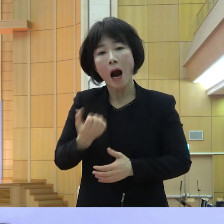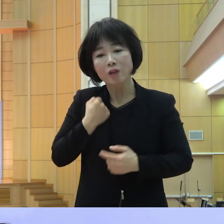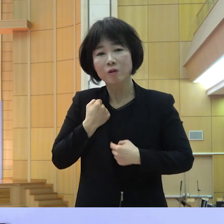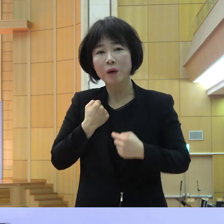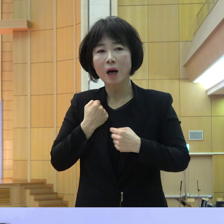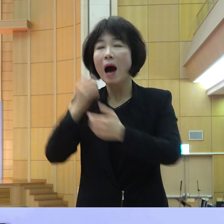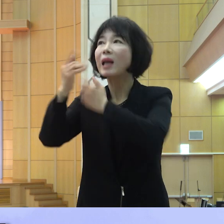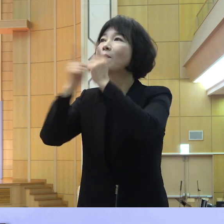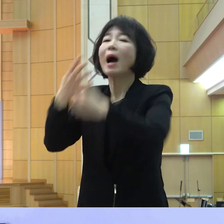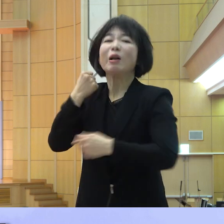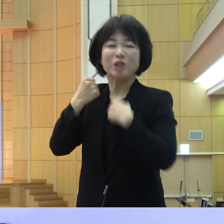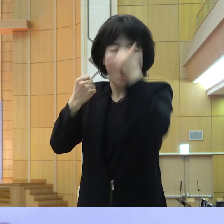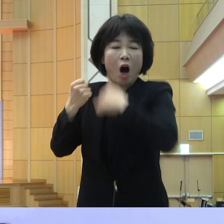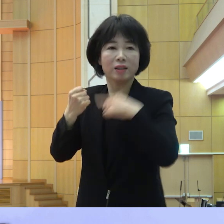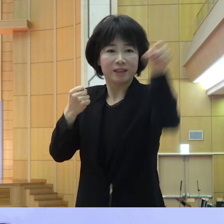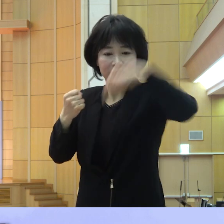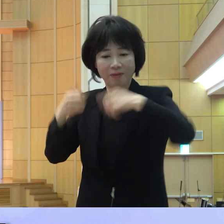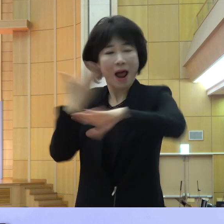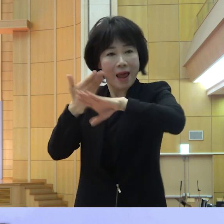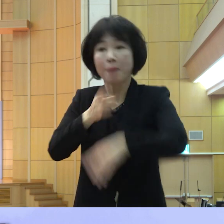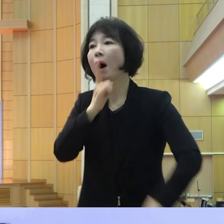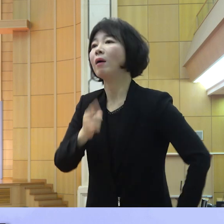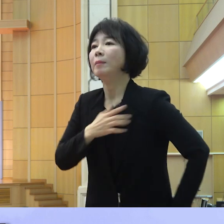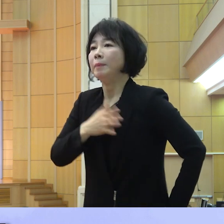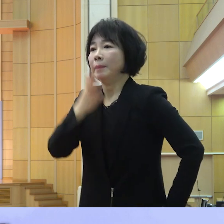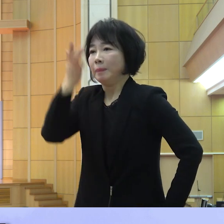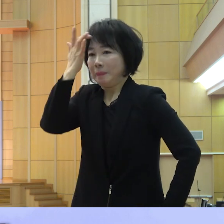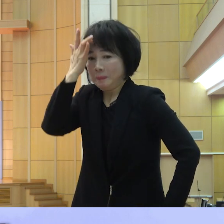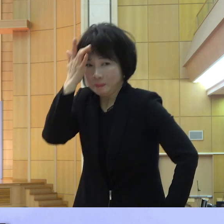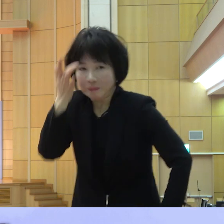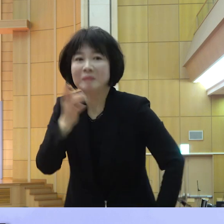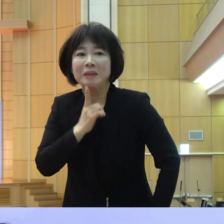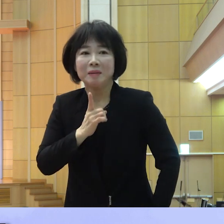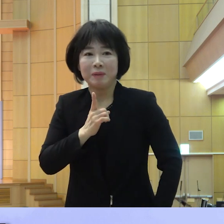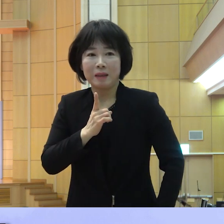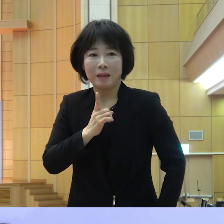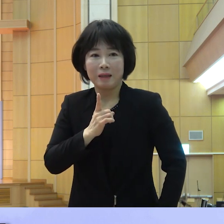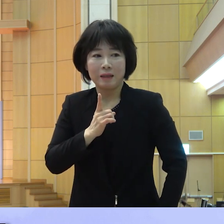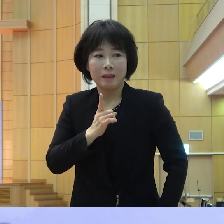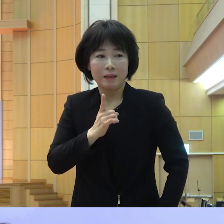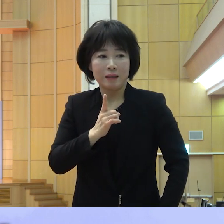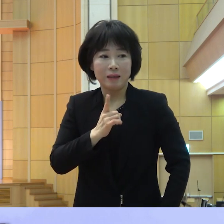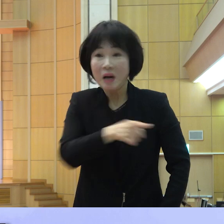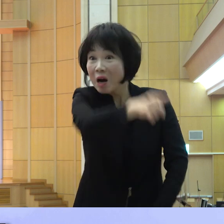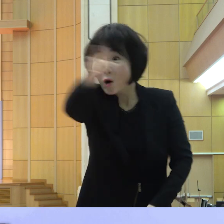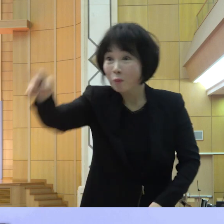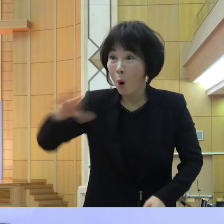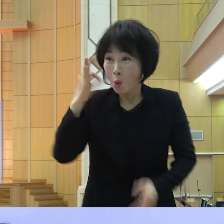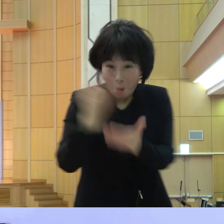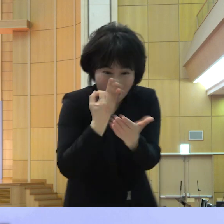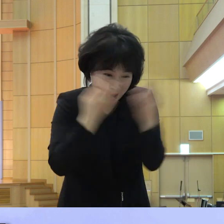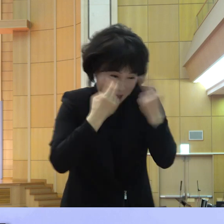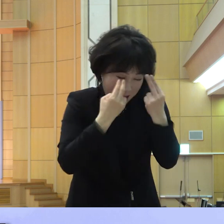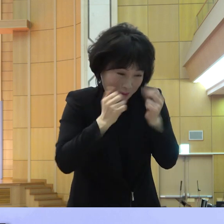잠잘 때까지 하루 종일 일평생 동안 죽을 때까지 그러다가 죽는 거야.